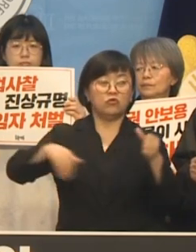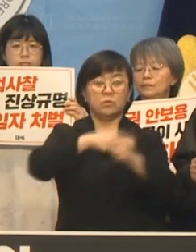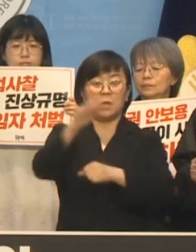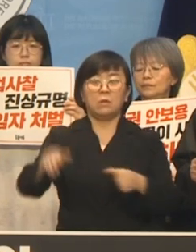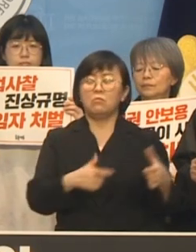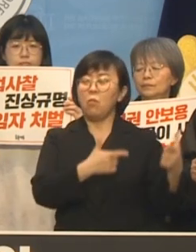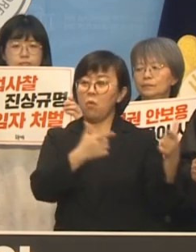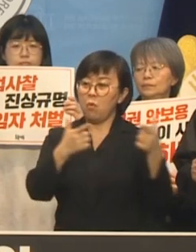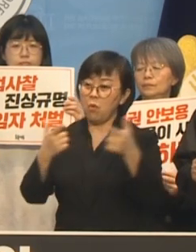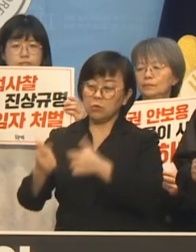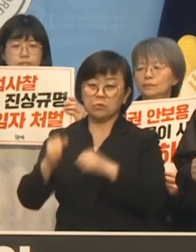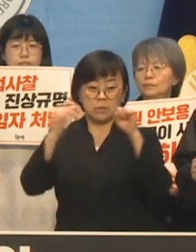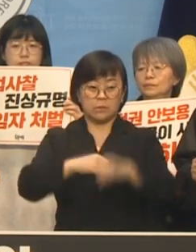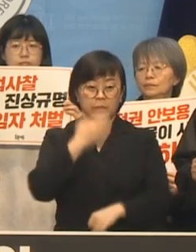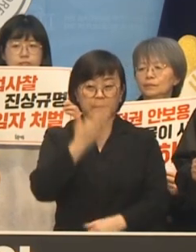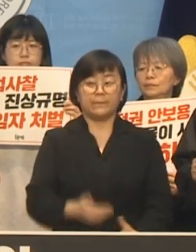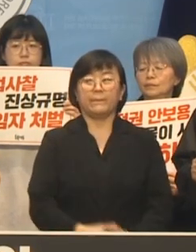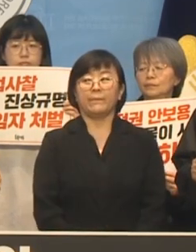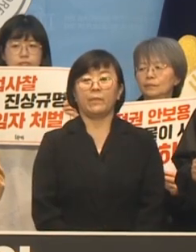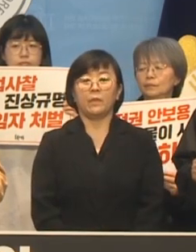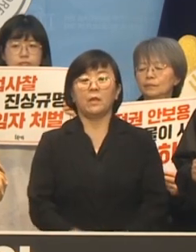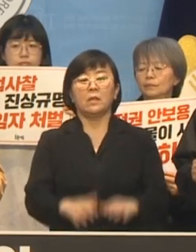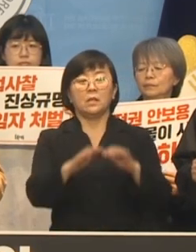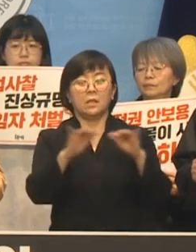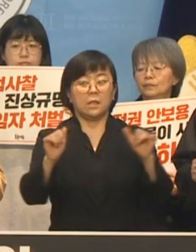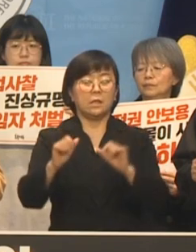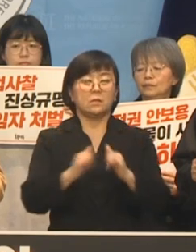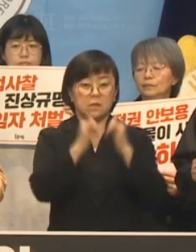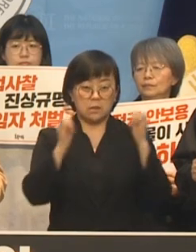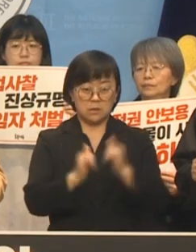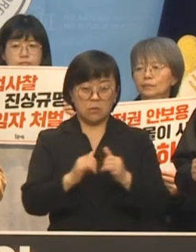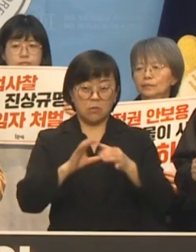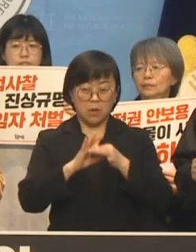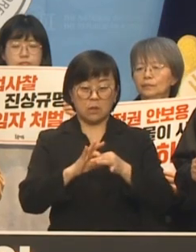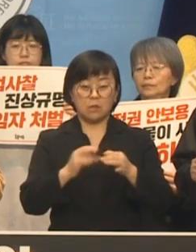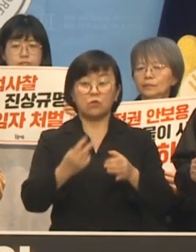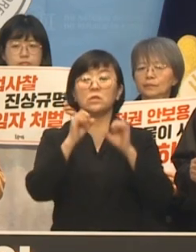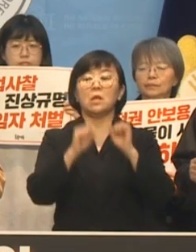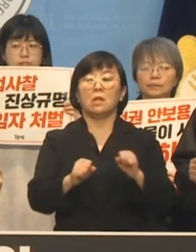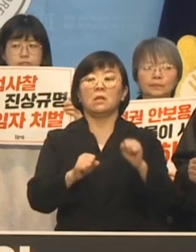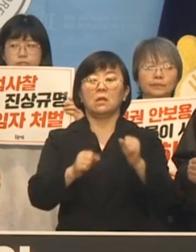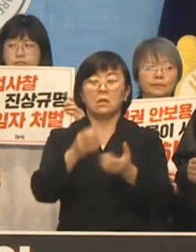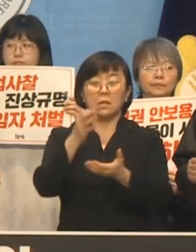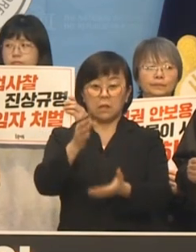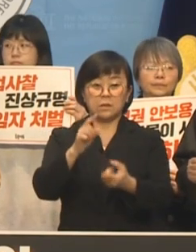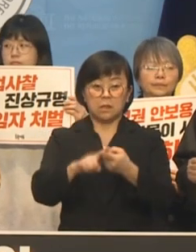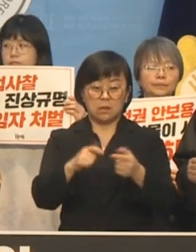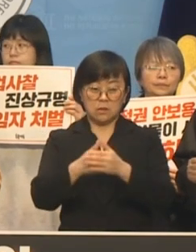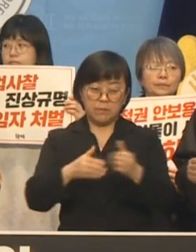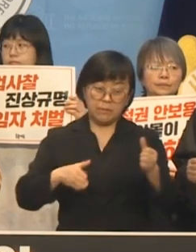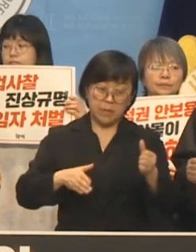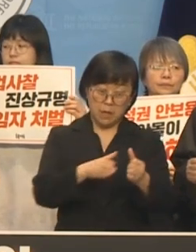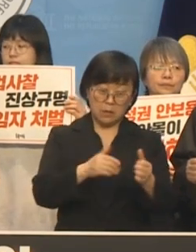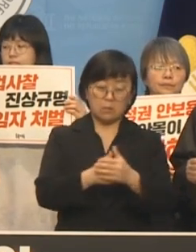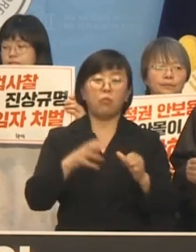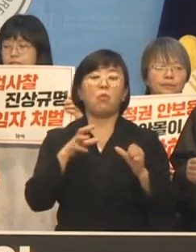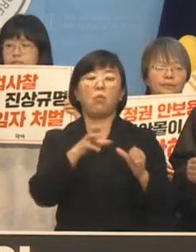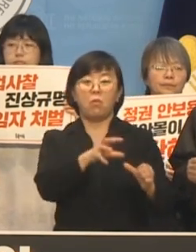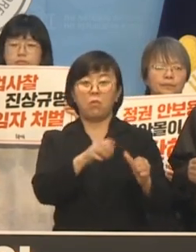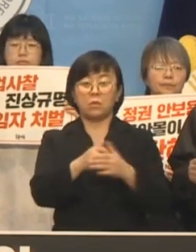것이 망가질 수 있습니다. 인간의 사회적 관계와 그 존재 자체를 타격하는 매우